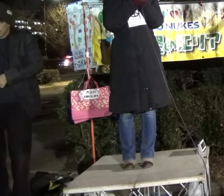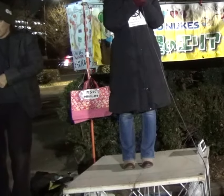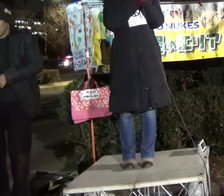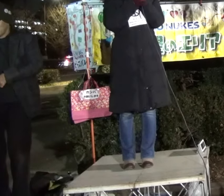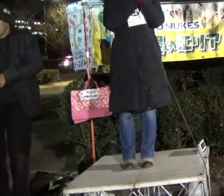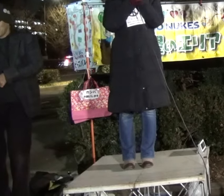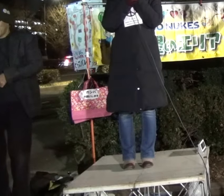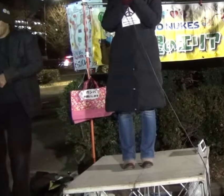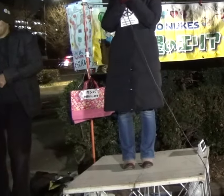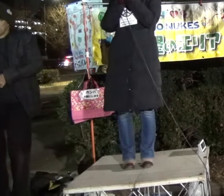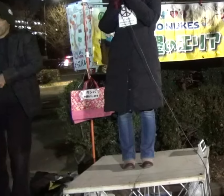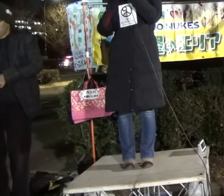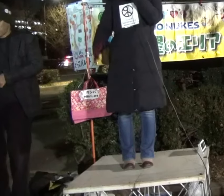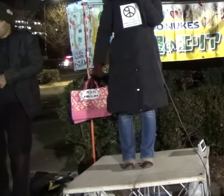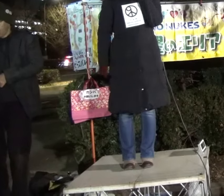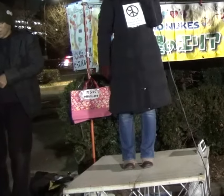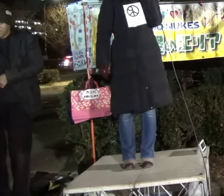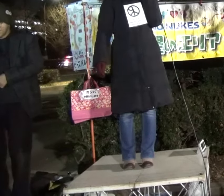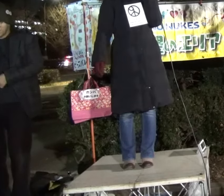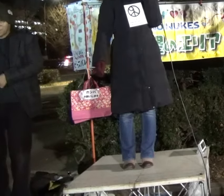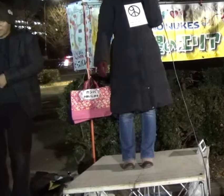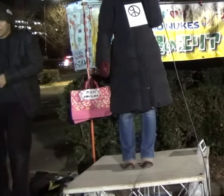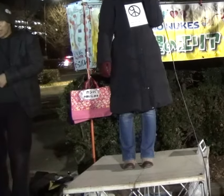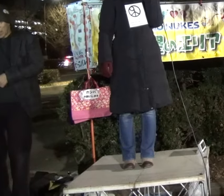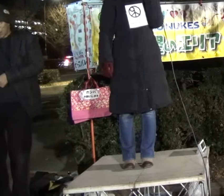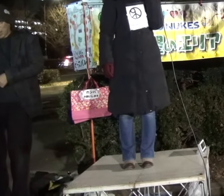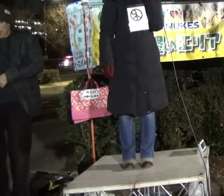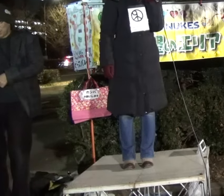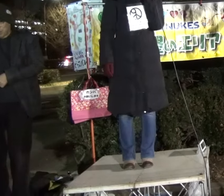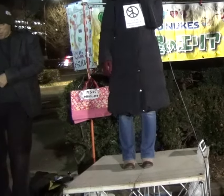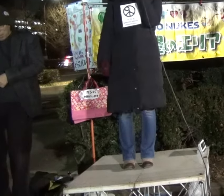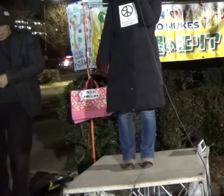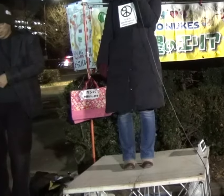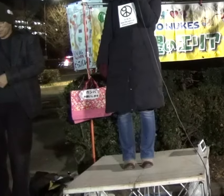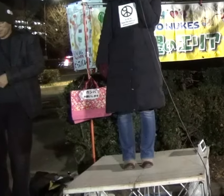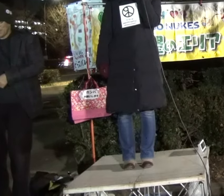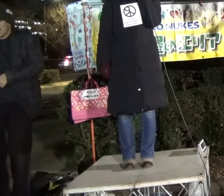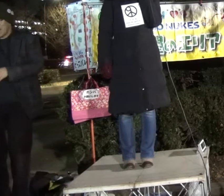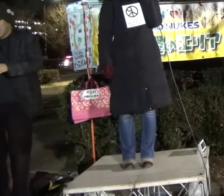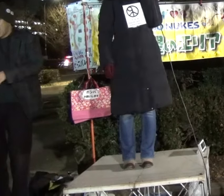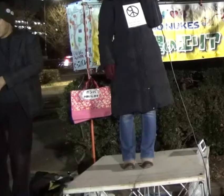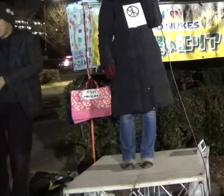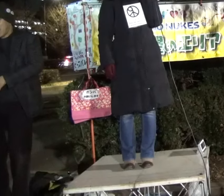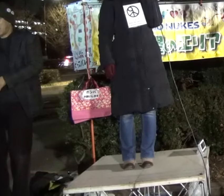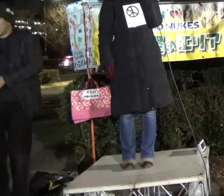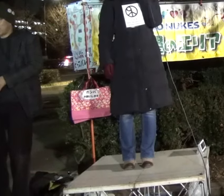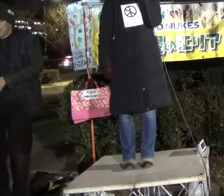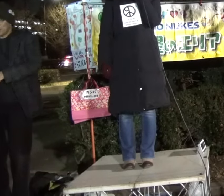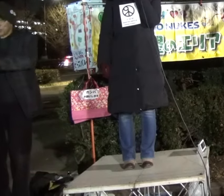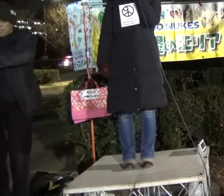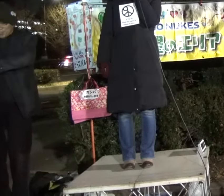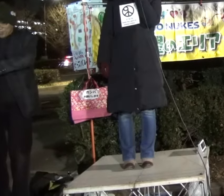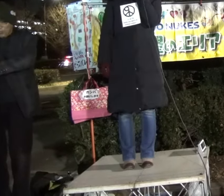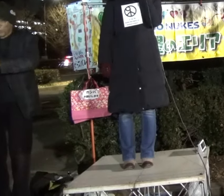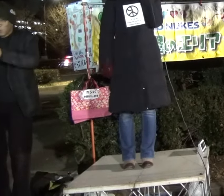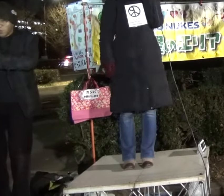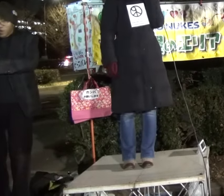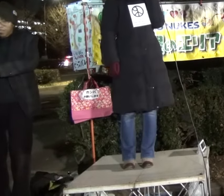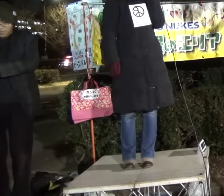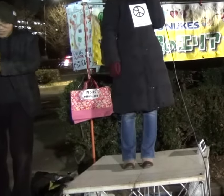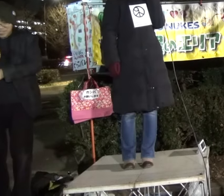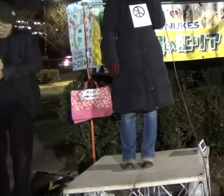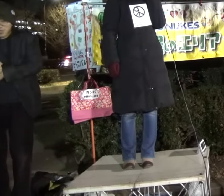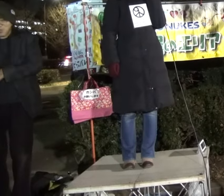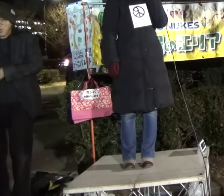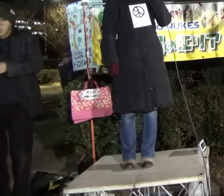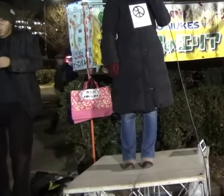い、 そう なんかもう最悪な安倍すぎるっていう言葉ができたそうなんで、これは今年の流行語